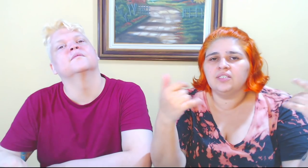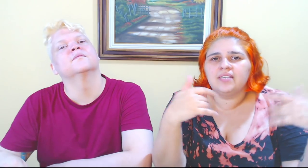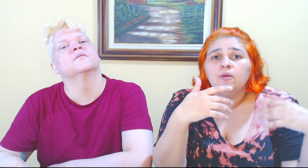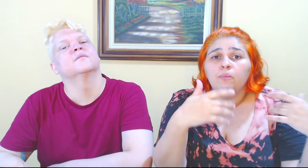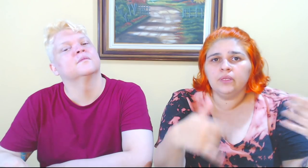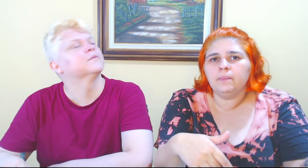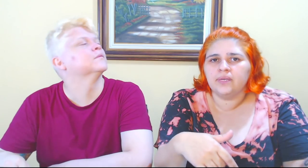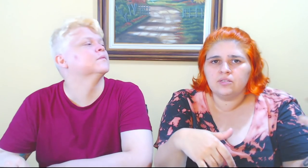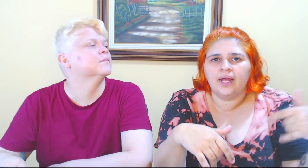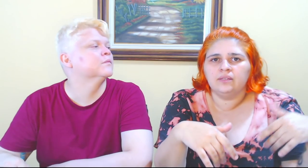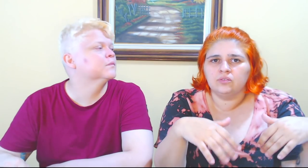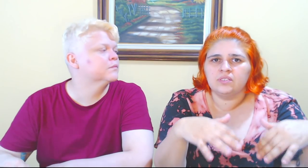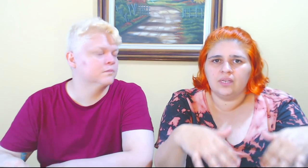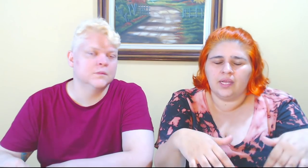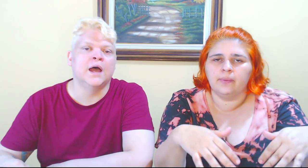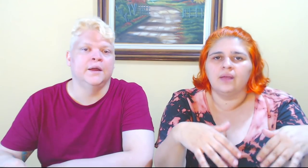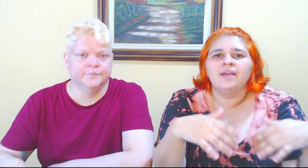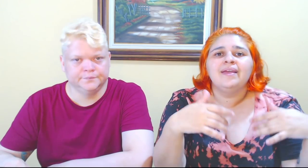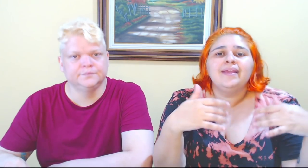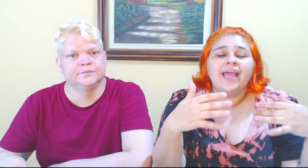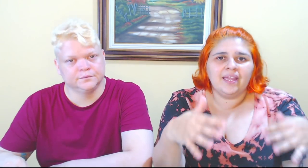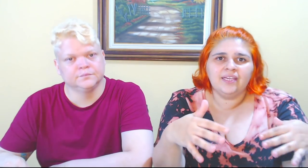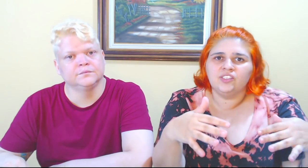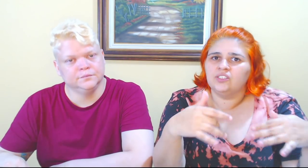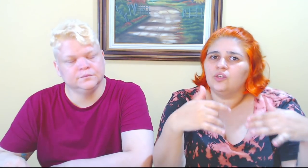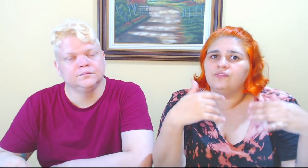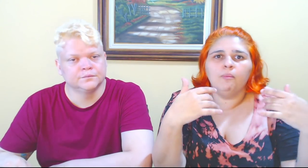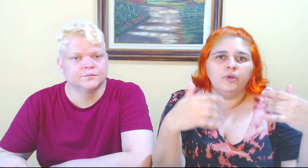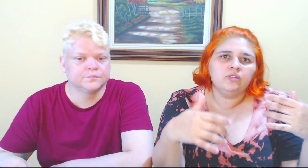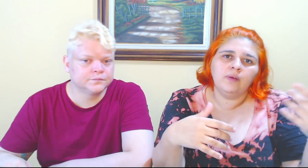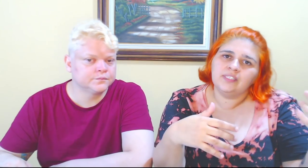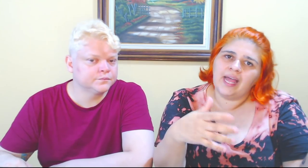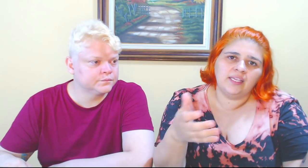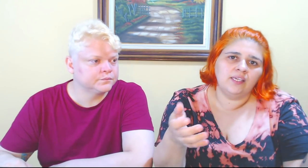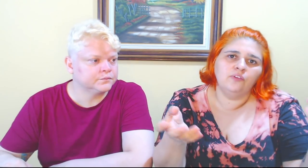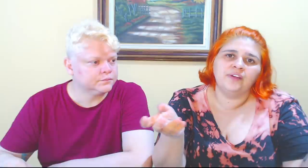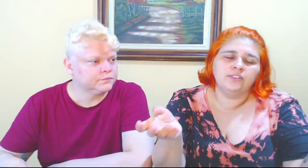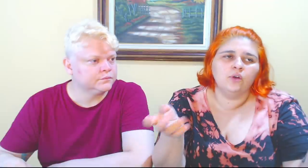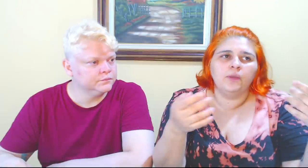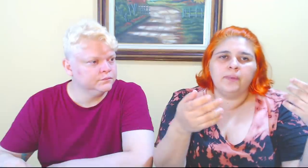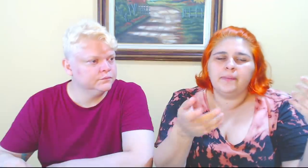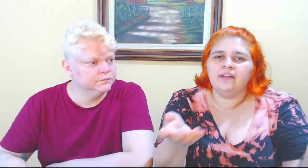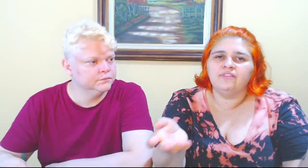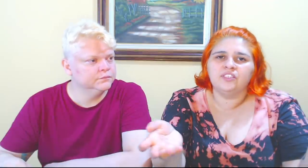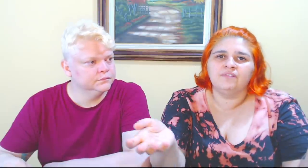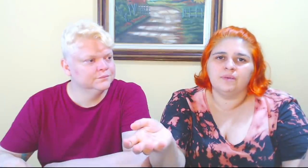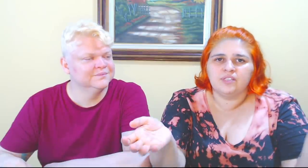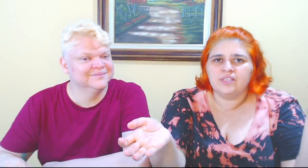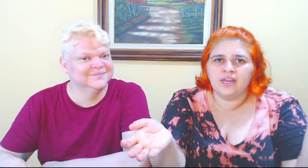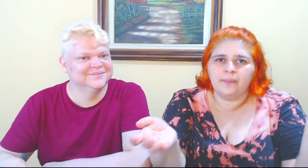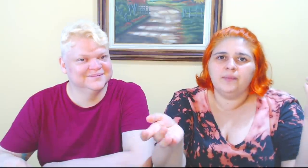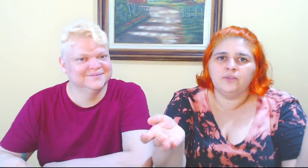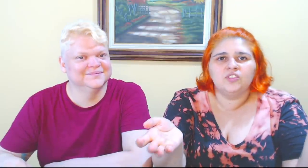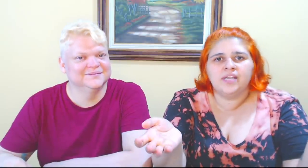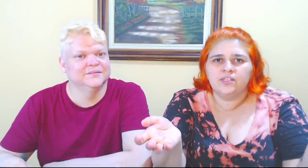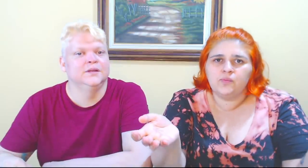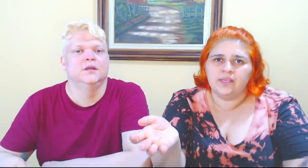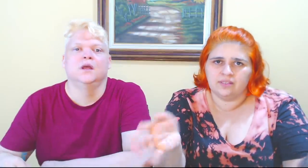saiu Muito impressionado Do cinema E aí gente Eu vou muito Botar aqui O fator Primeira vez Que vamos ao cinema Depois de sete meses